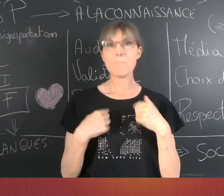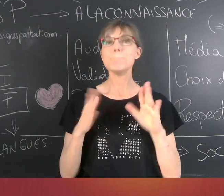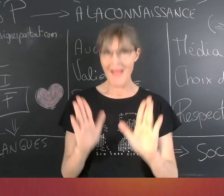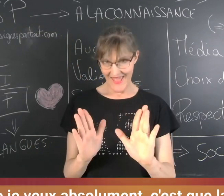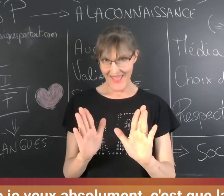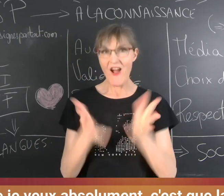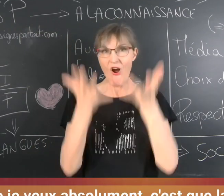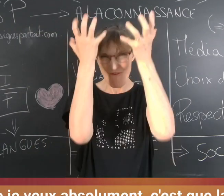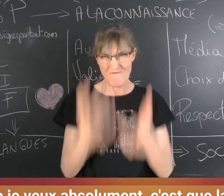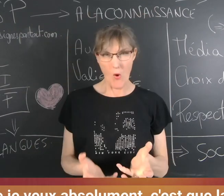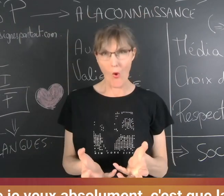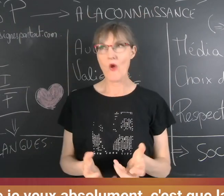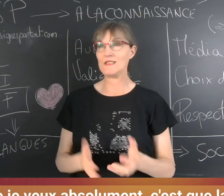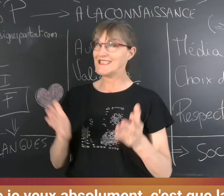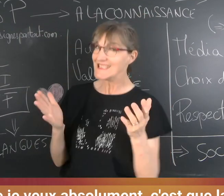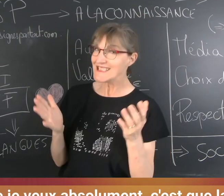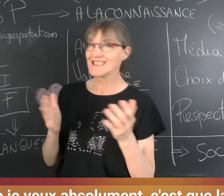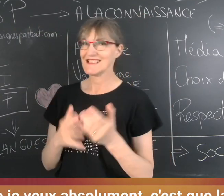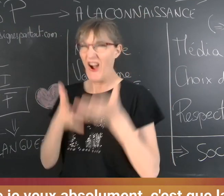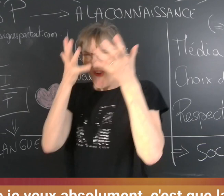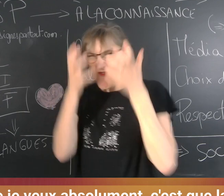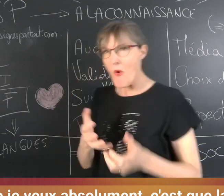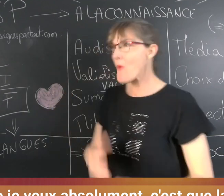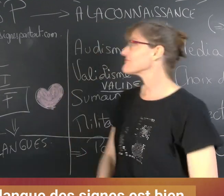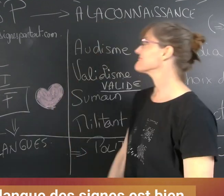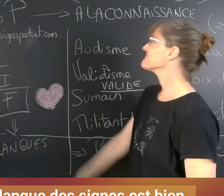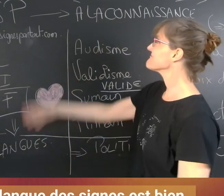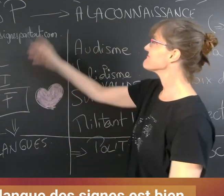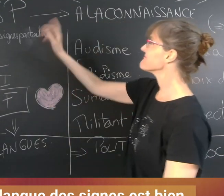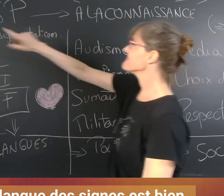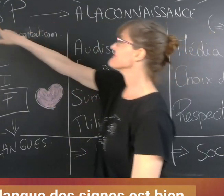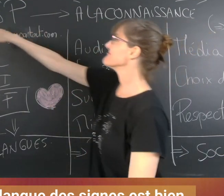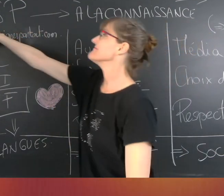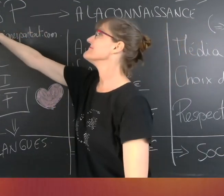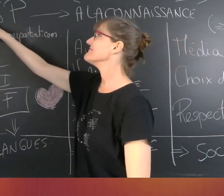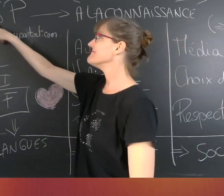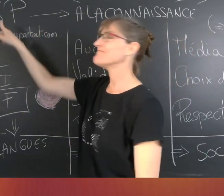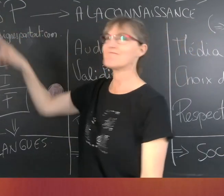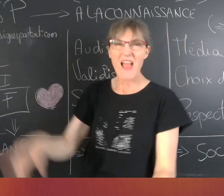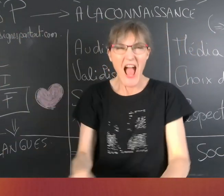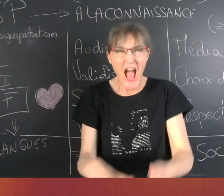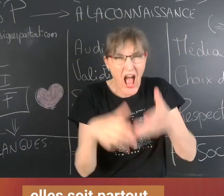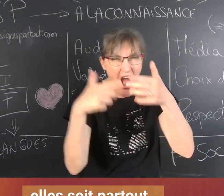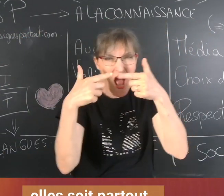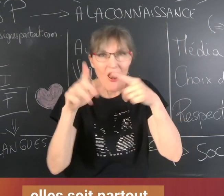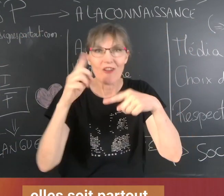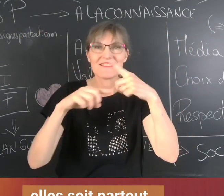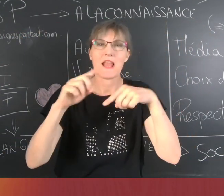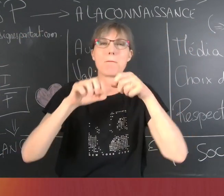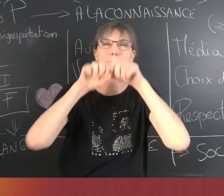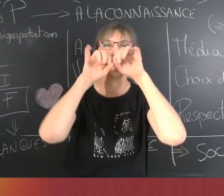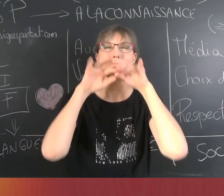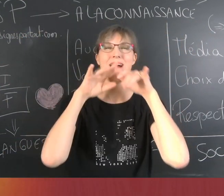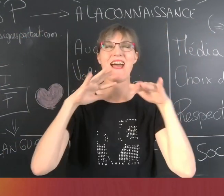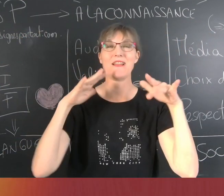ne me rejoint pas. Moi, ce que je veux absolument, c'est que la langue des signes, eh bien, elle soit